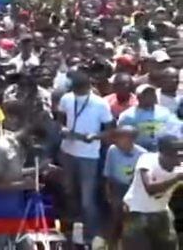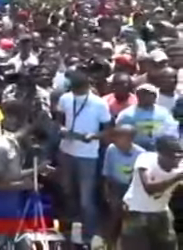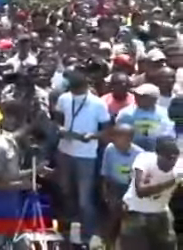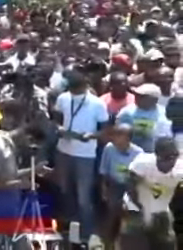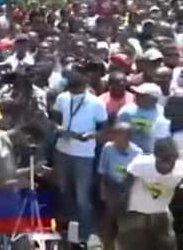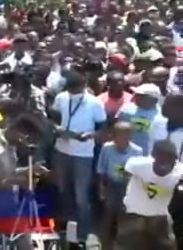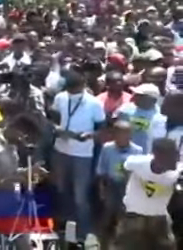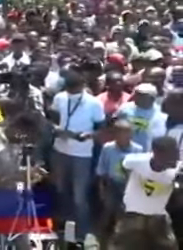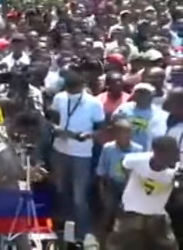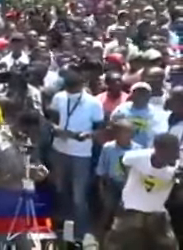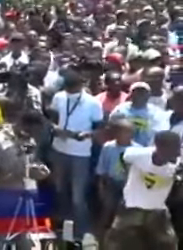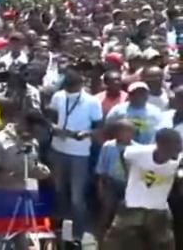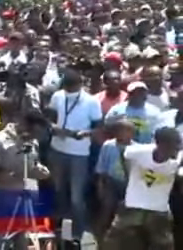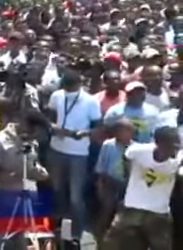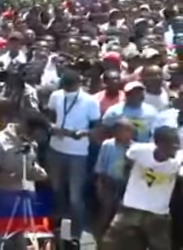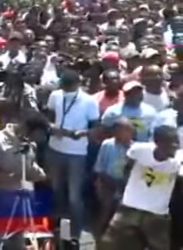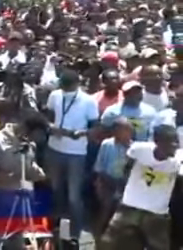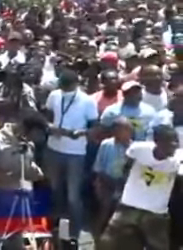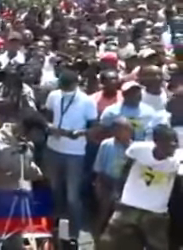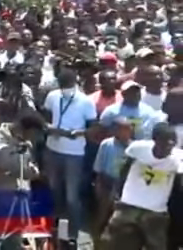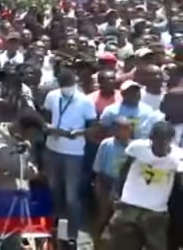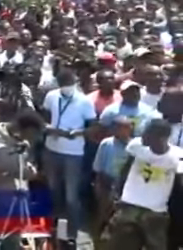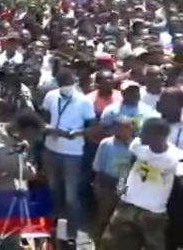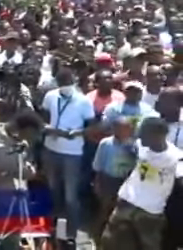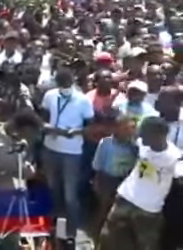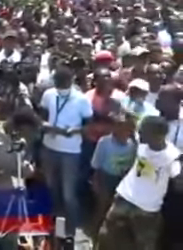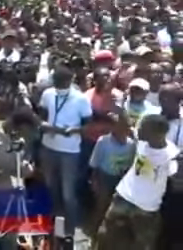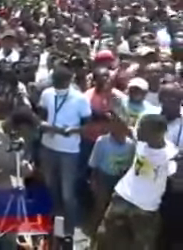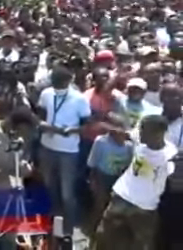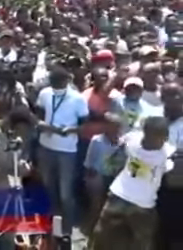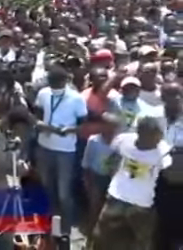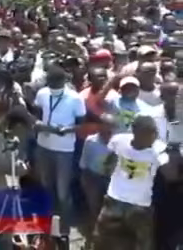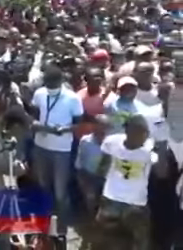moi, je vais te faire. Regardez, quoi pour le